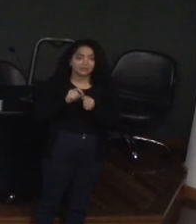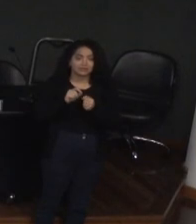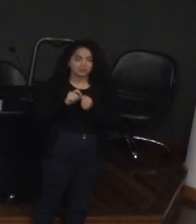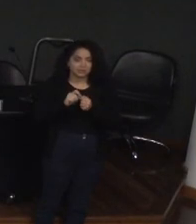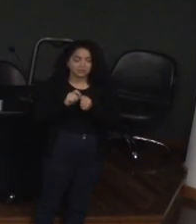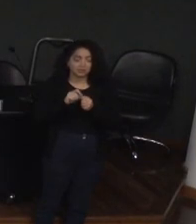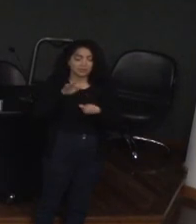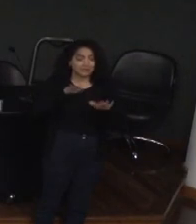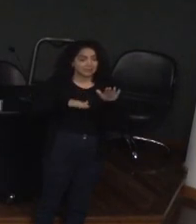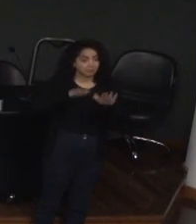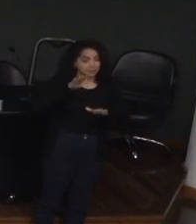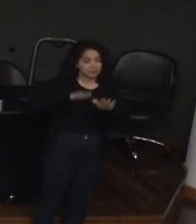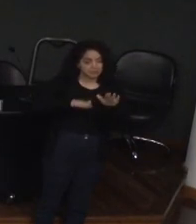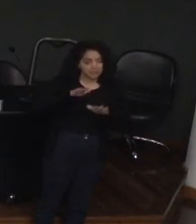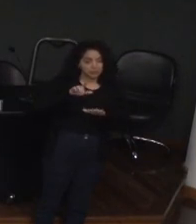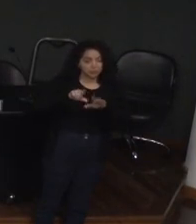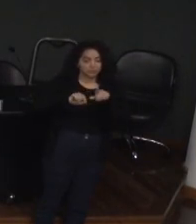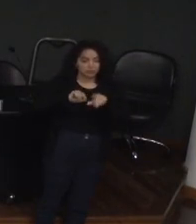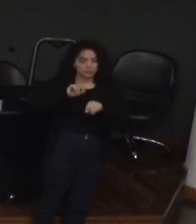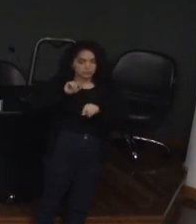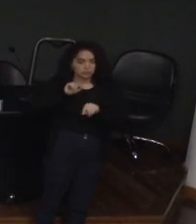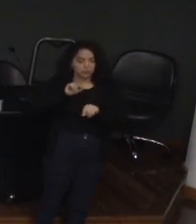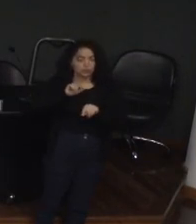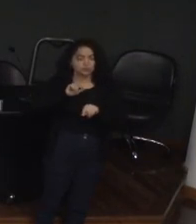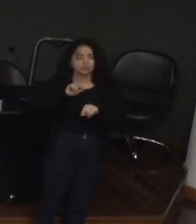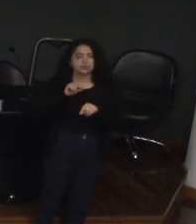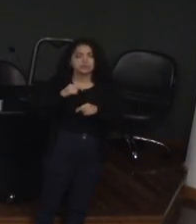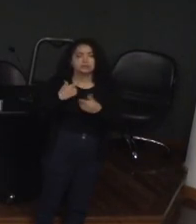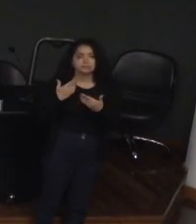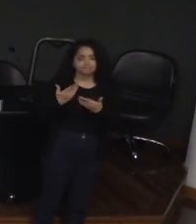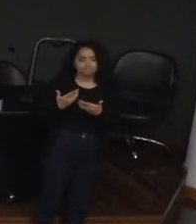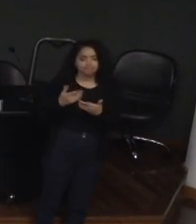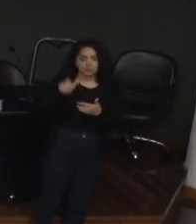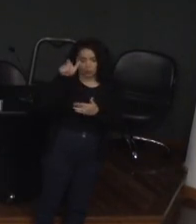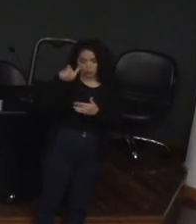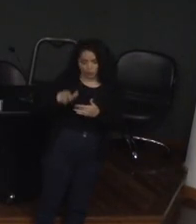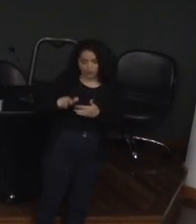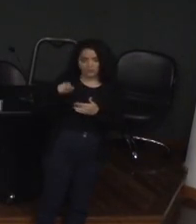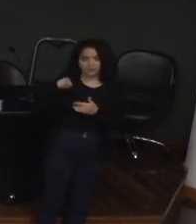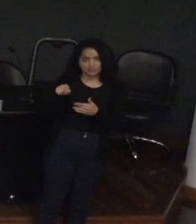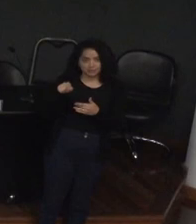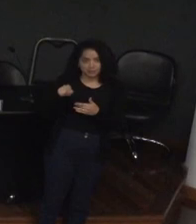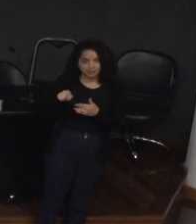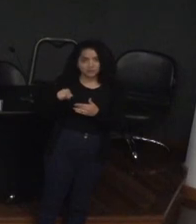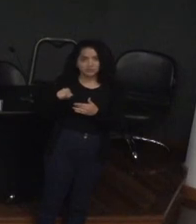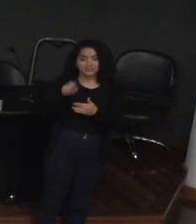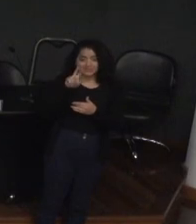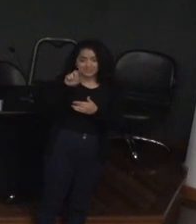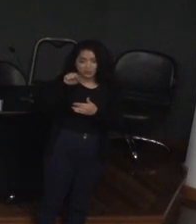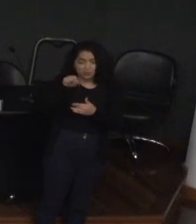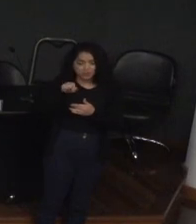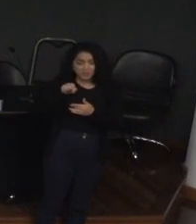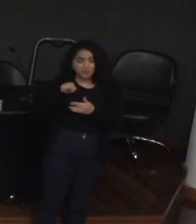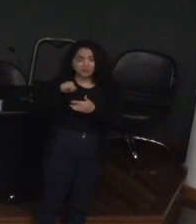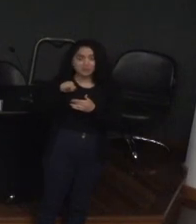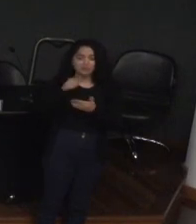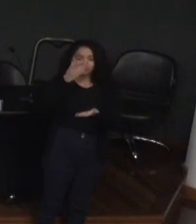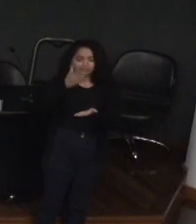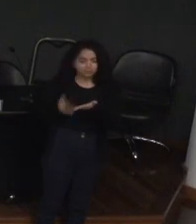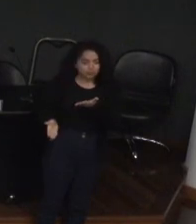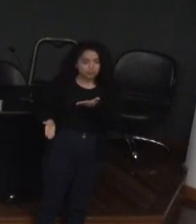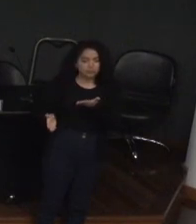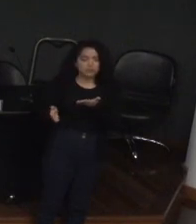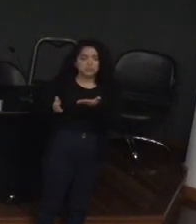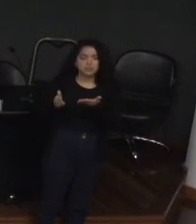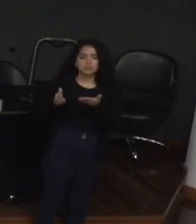Porque dependendo do meio que você escolhe, nesse caso, o cliente matou uma base de dados de 5 mil e-mails. Porque ele só